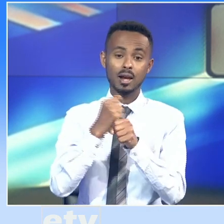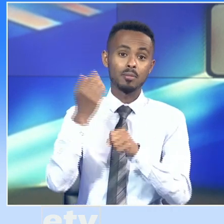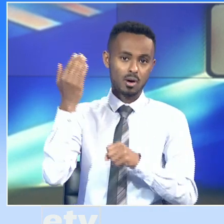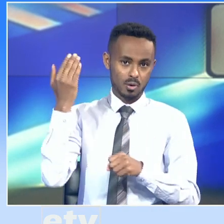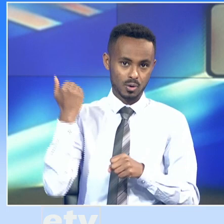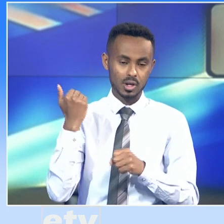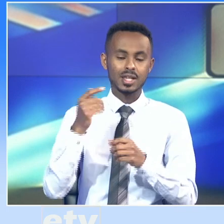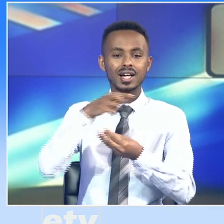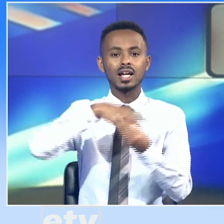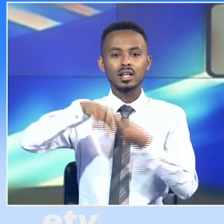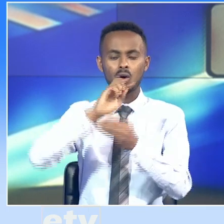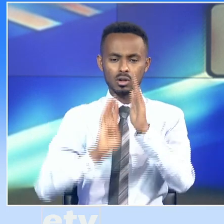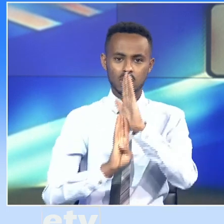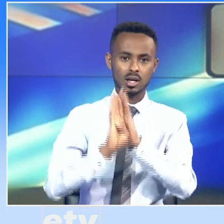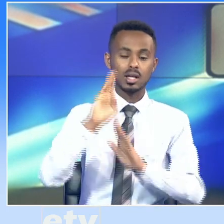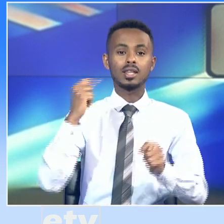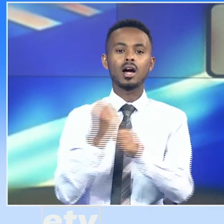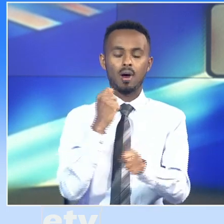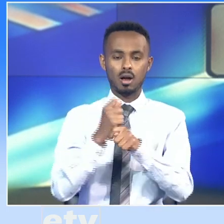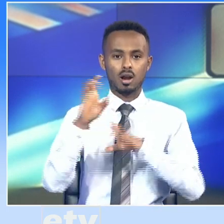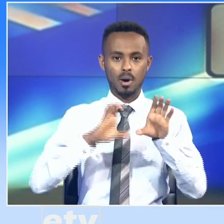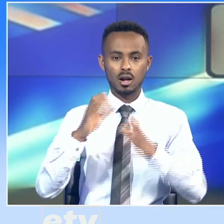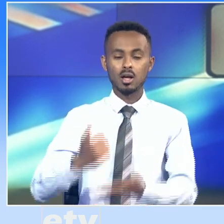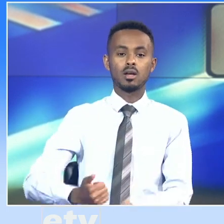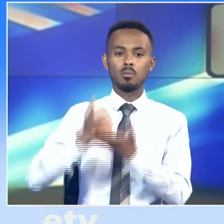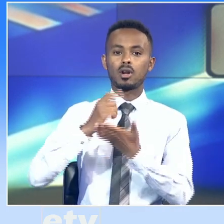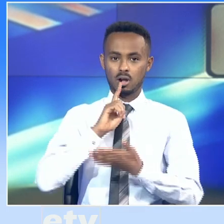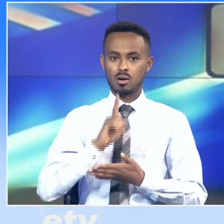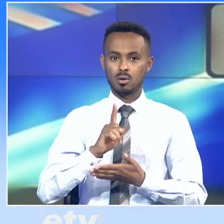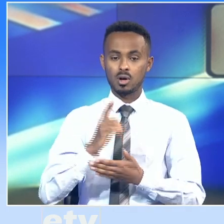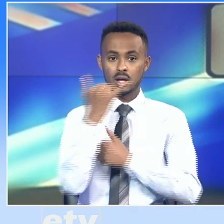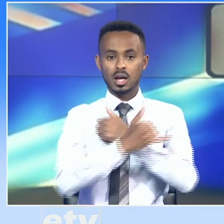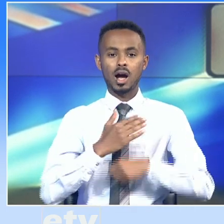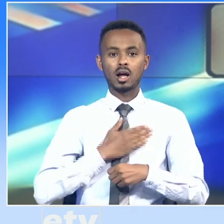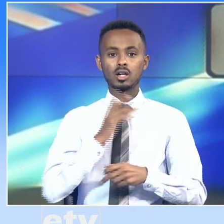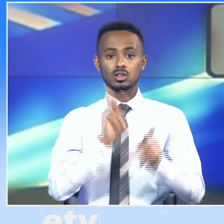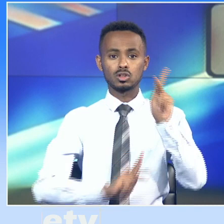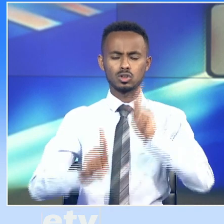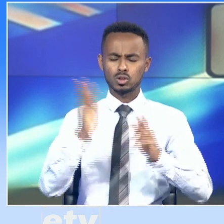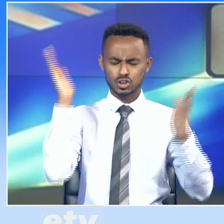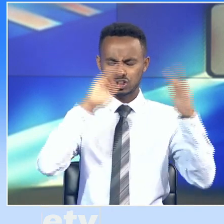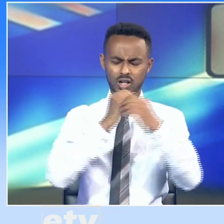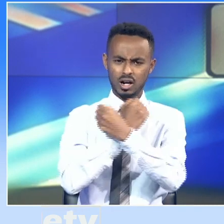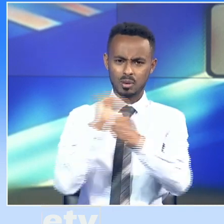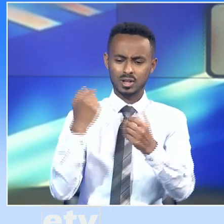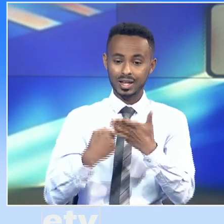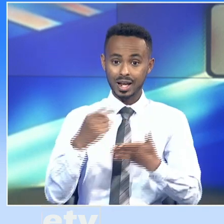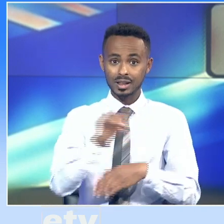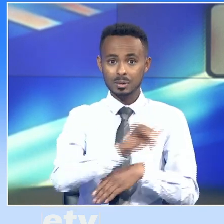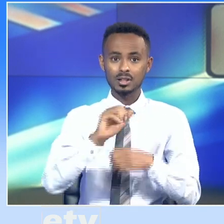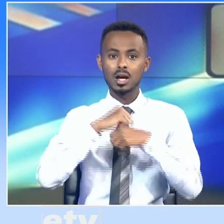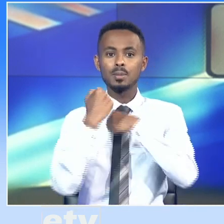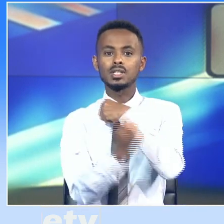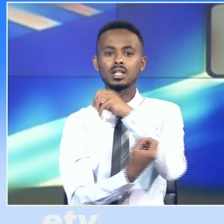የነበረውን የቀጠናውን እድገት ተግባራዊ ለማድረግ የሚረዳን ነው። የሀገራችን ህዝቦች ችግርን ለመፍታት እንዲህ አይነት